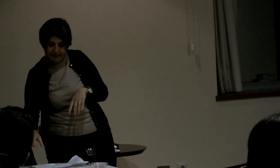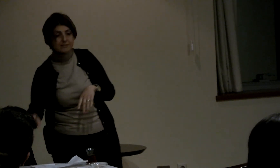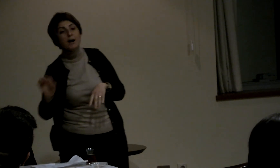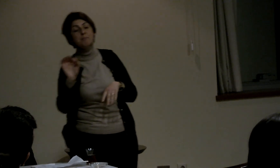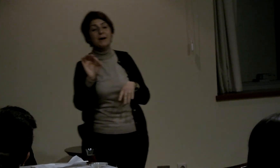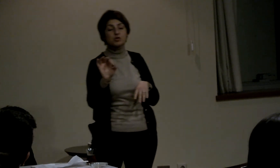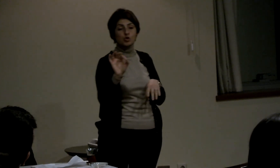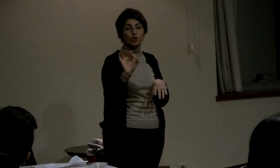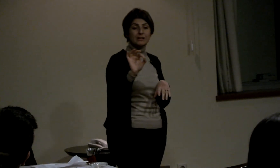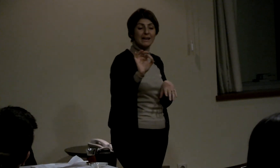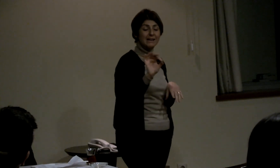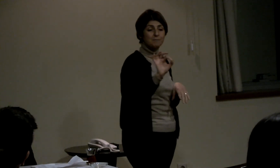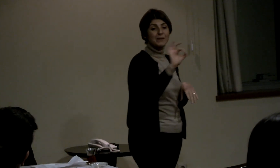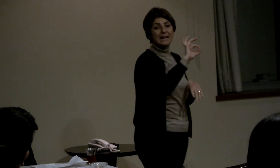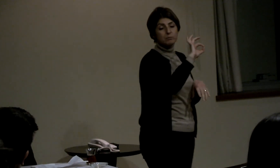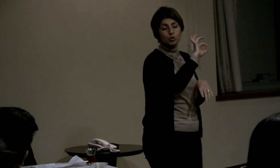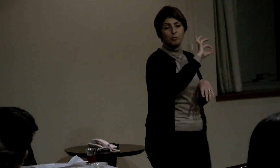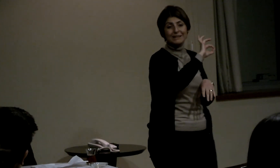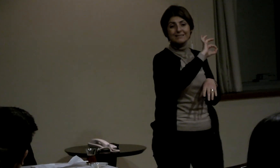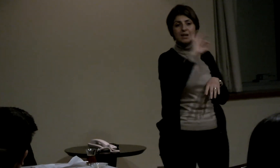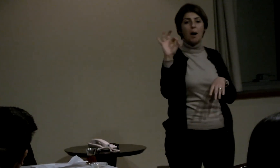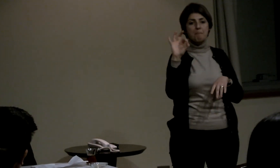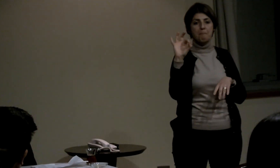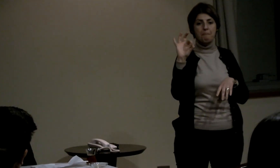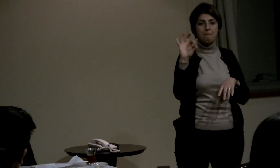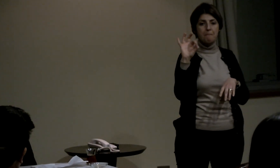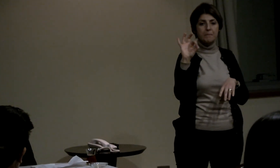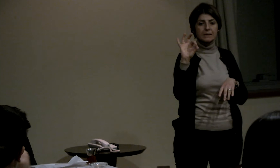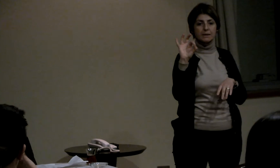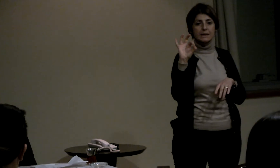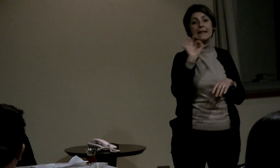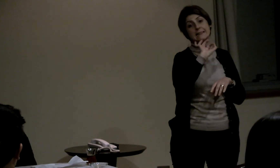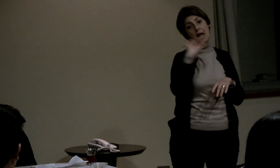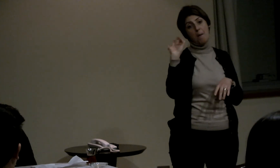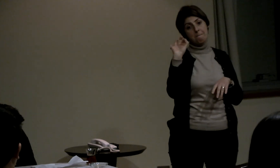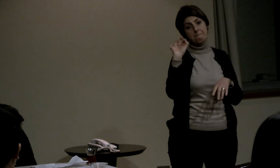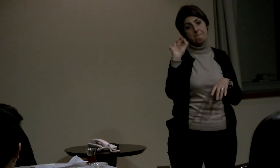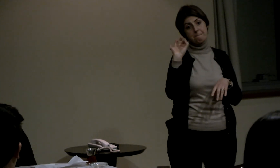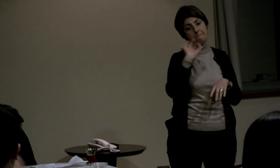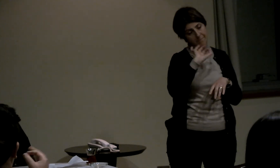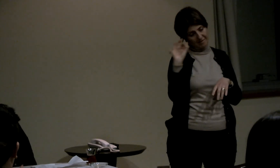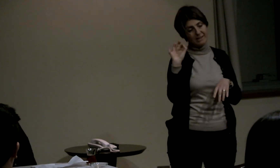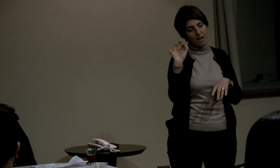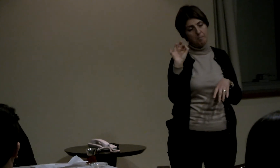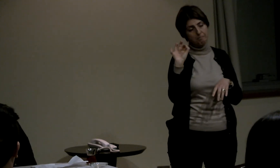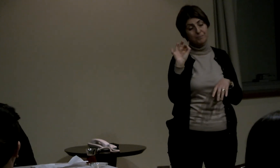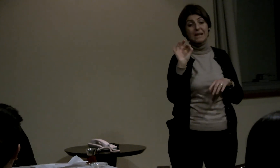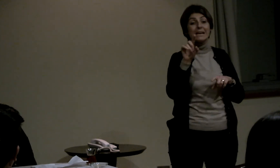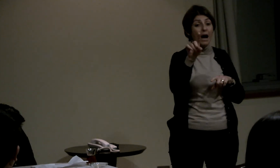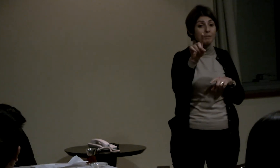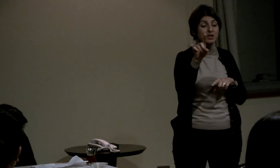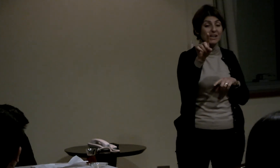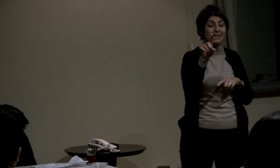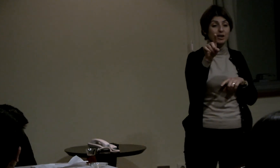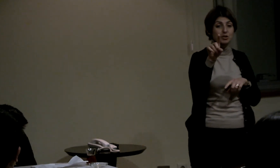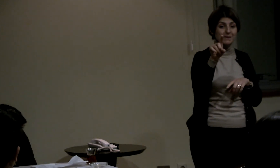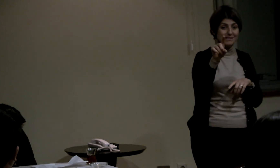Tam pansiyonda bu normalde tam. Tam. Evet tam. Ama şeyle karışmasın ne